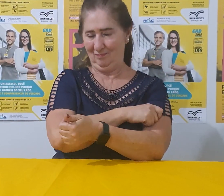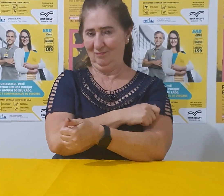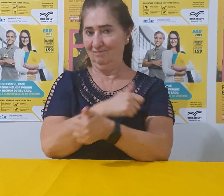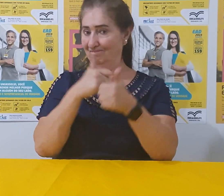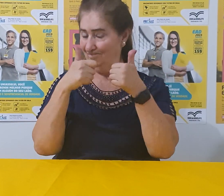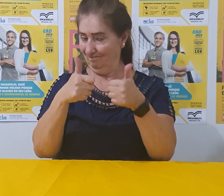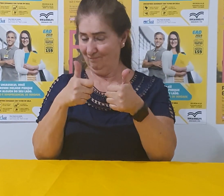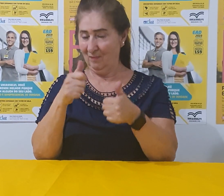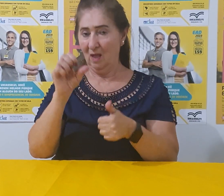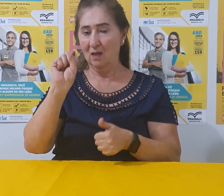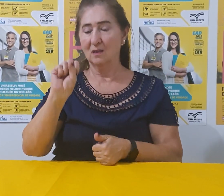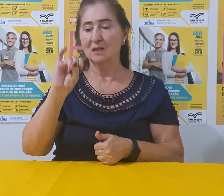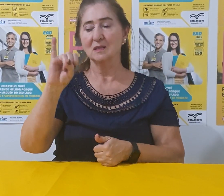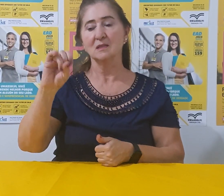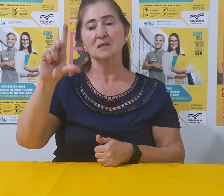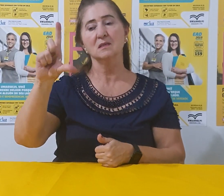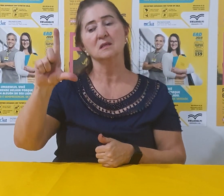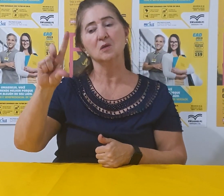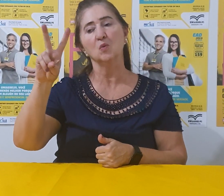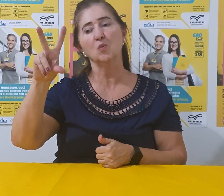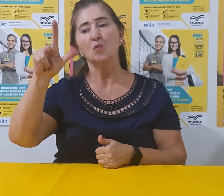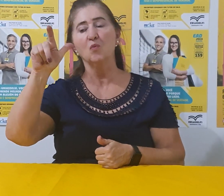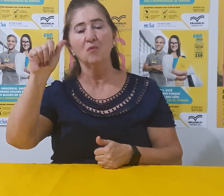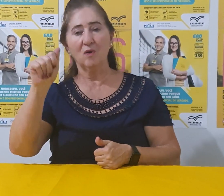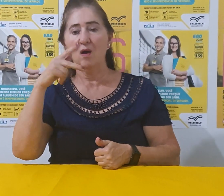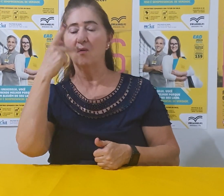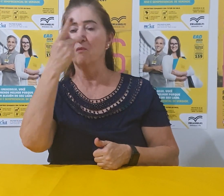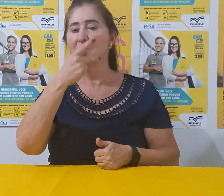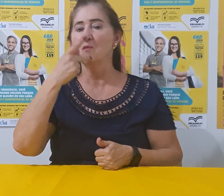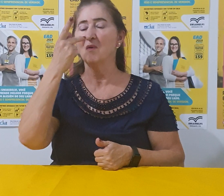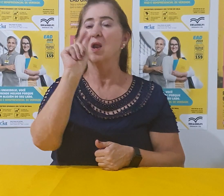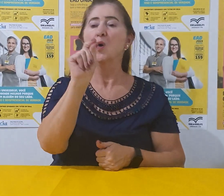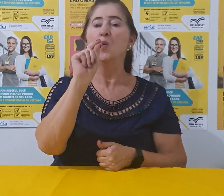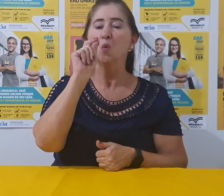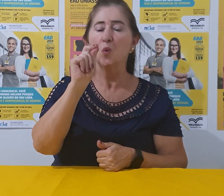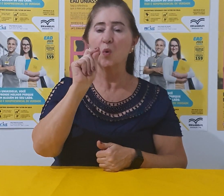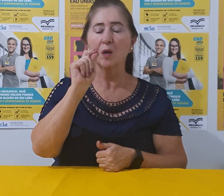Silva diz que a formação do aluno surdo,